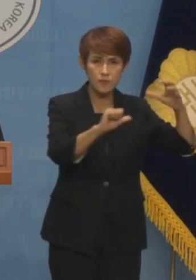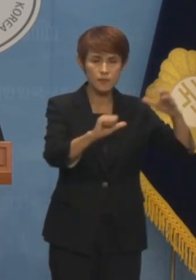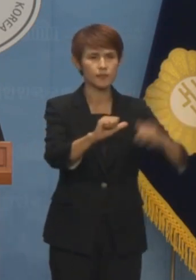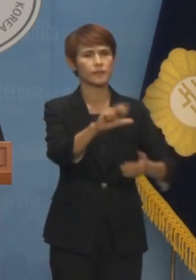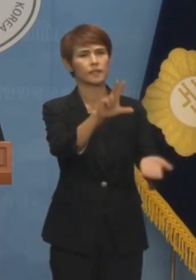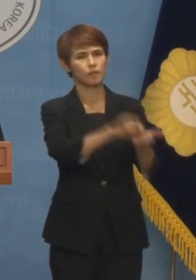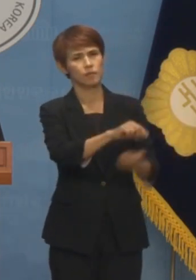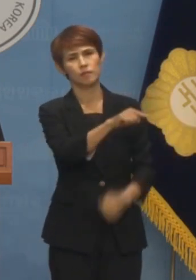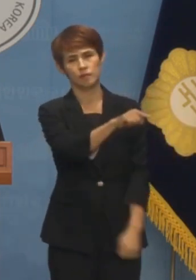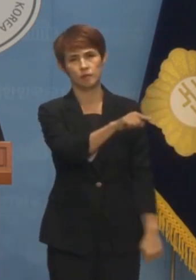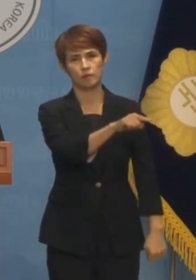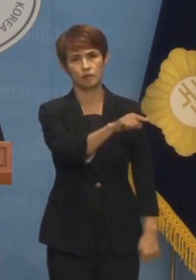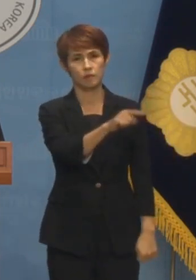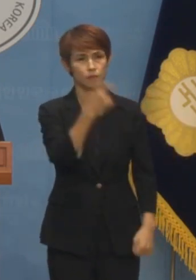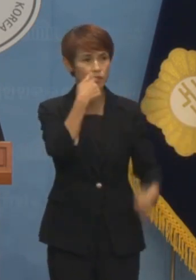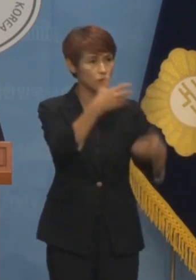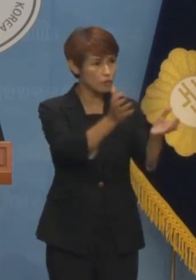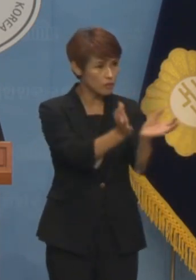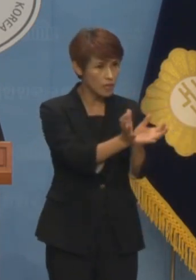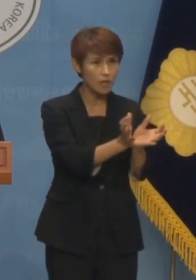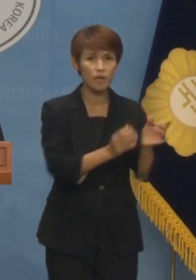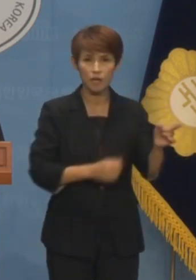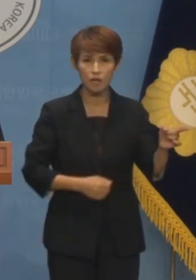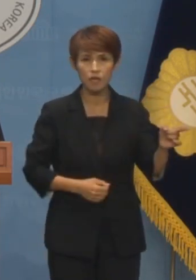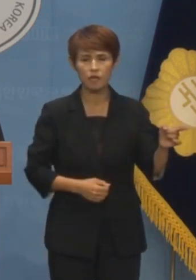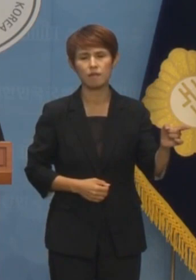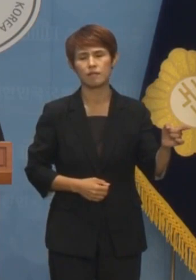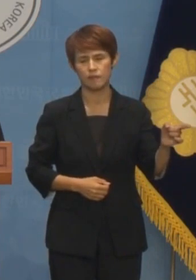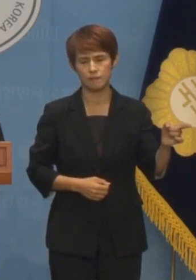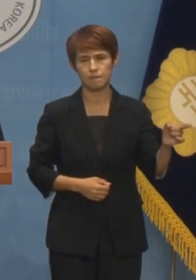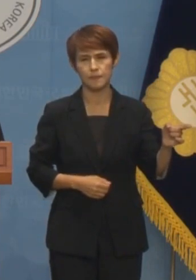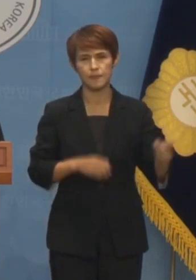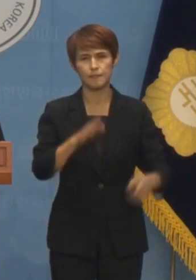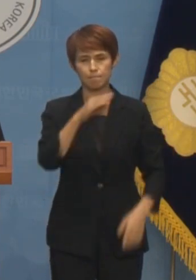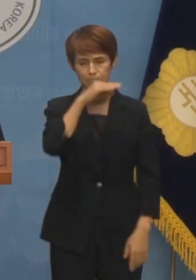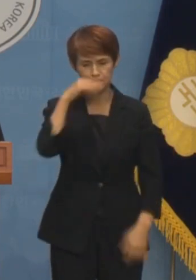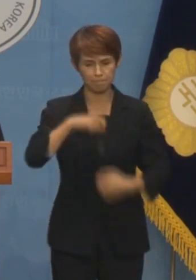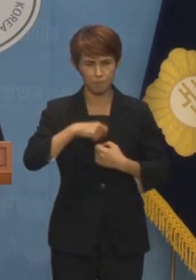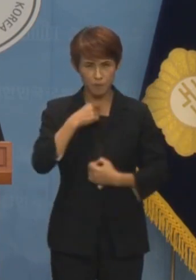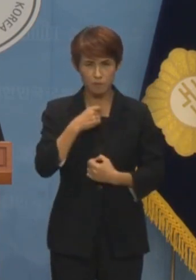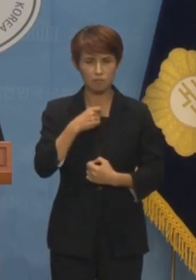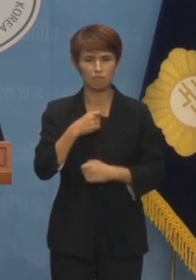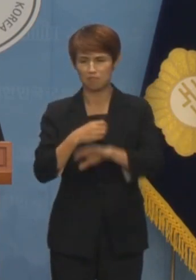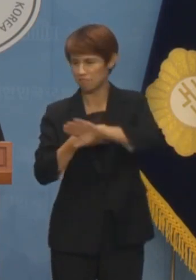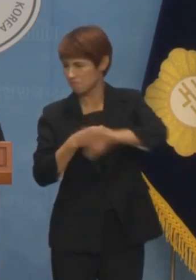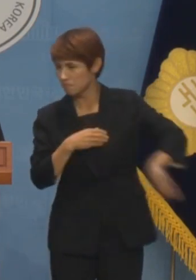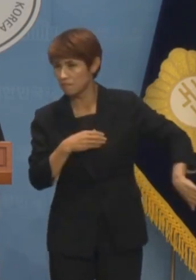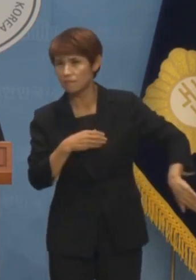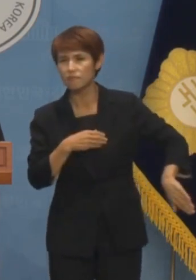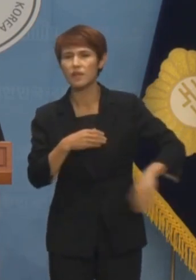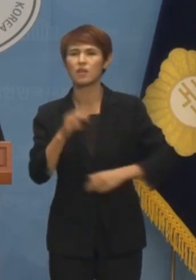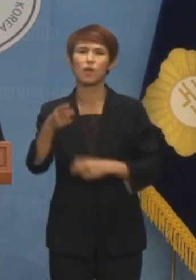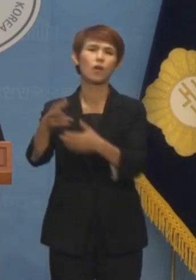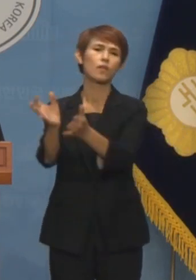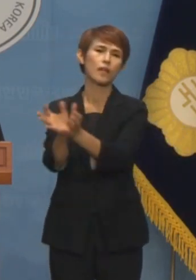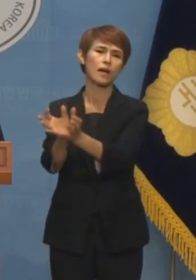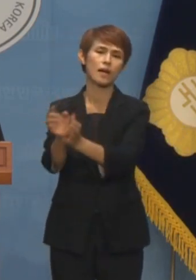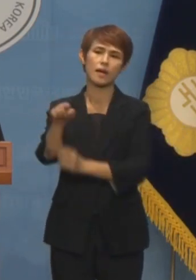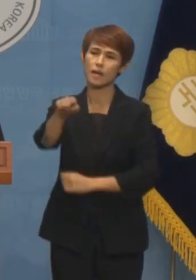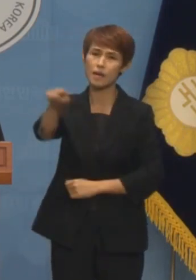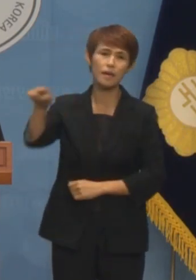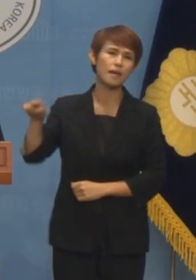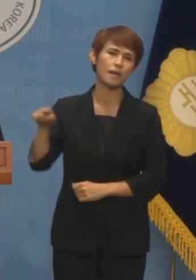사용하는 민주당과 진정한 정의를 외면해온 여당의